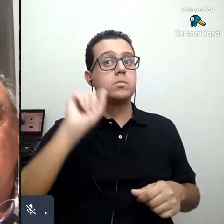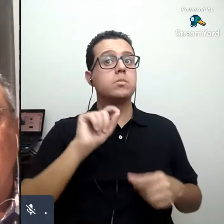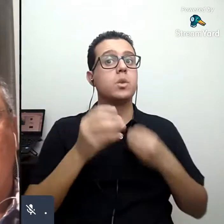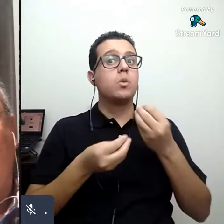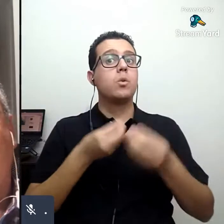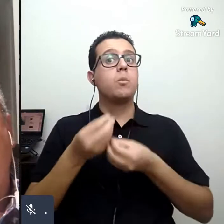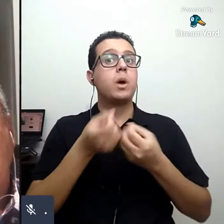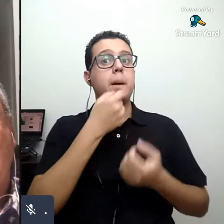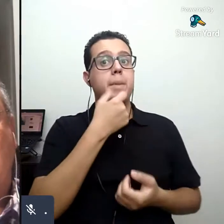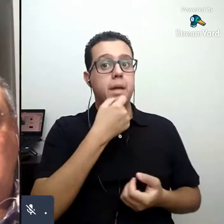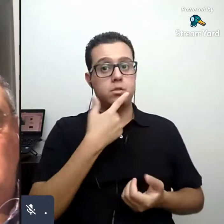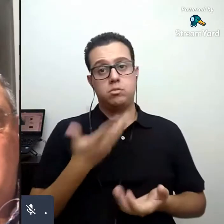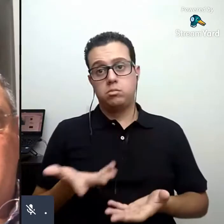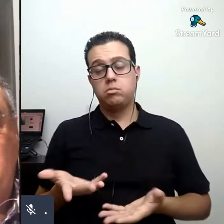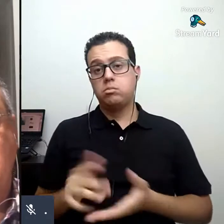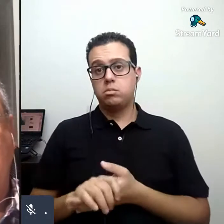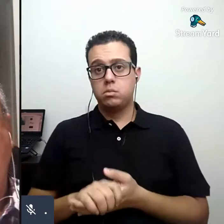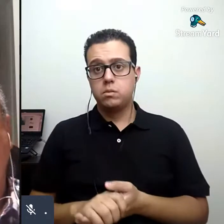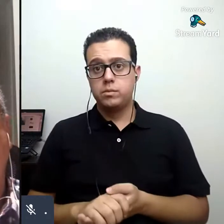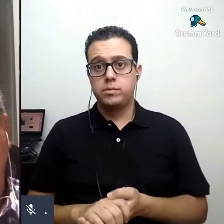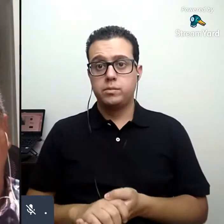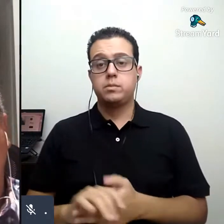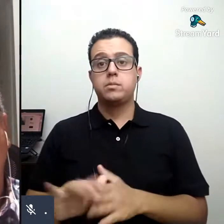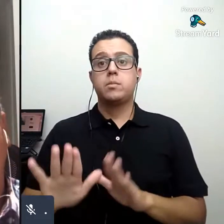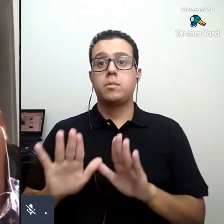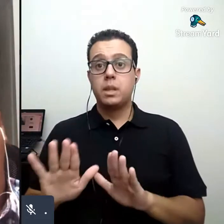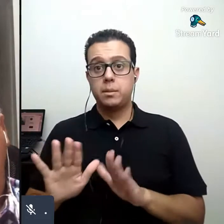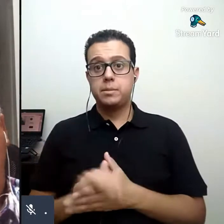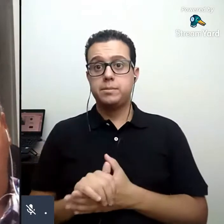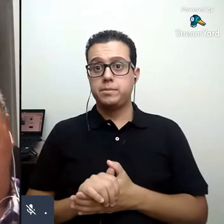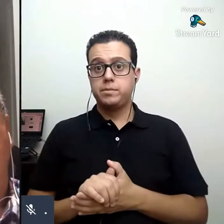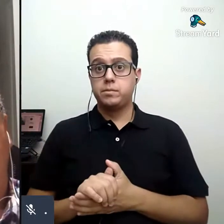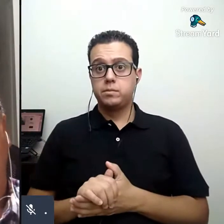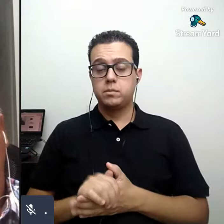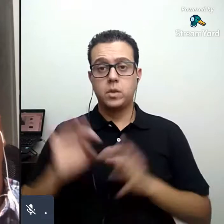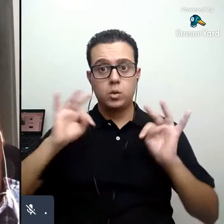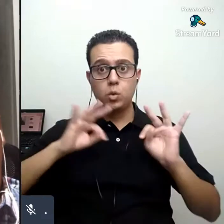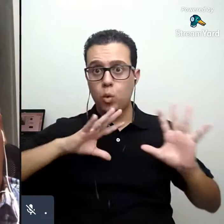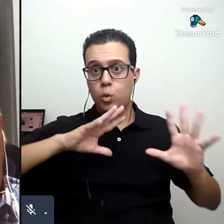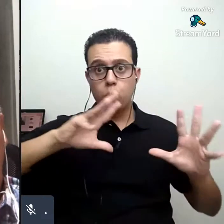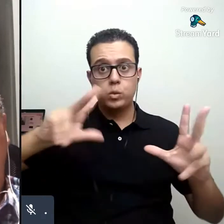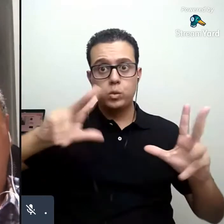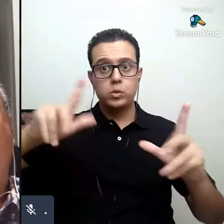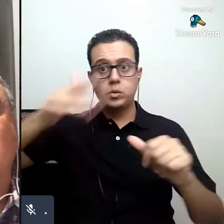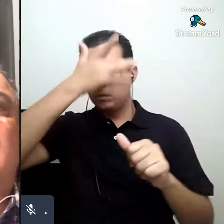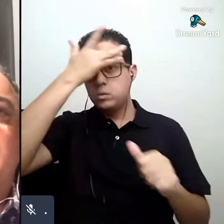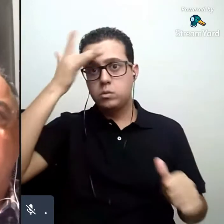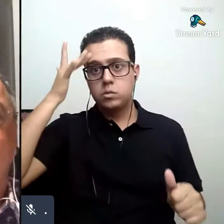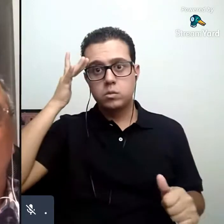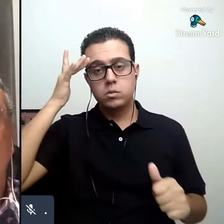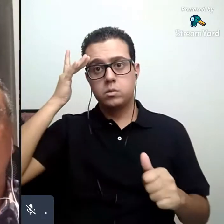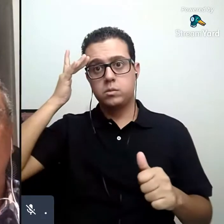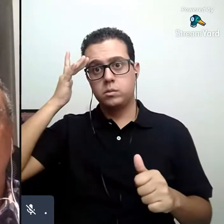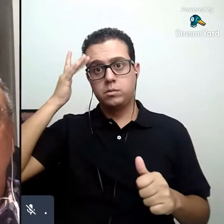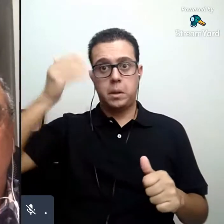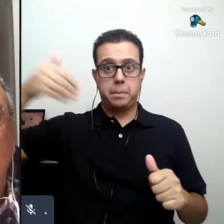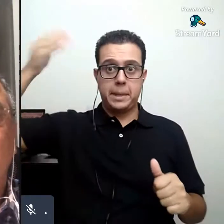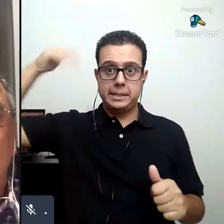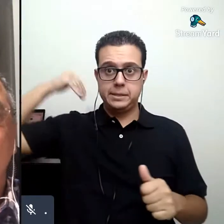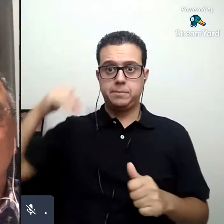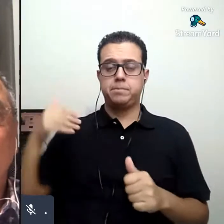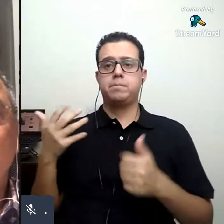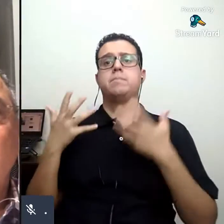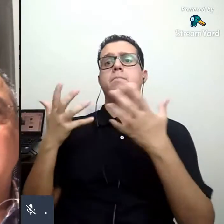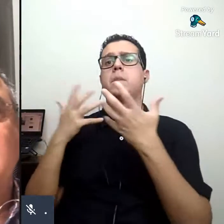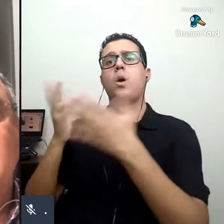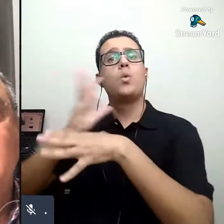né? Mas a percepção de todos aqueles que procuram ou procurariam na época alguma cura